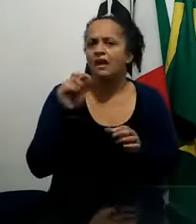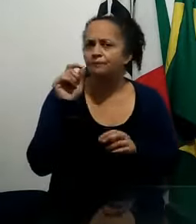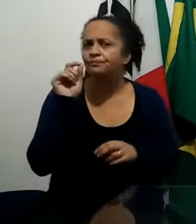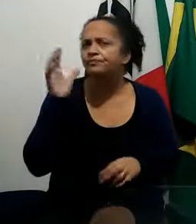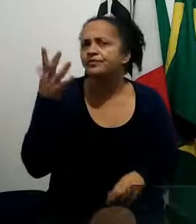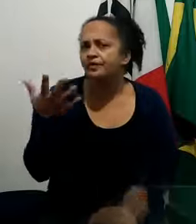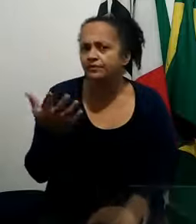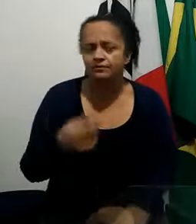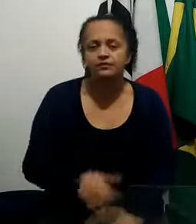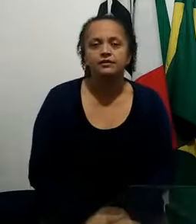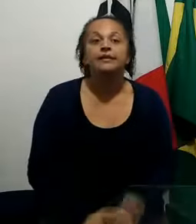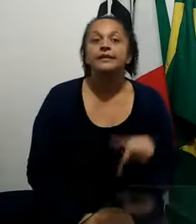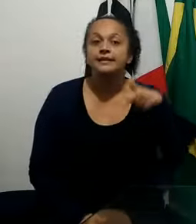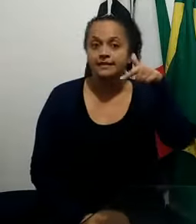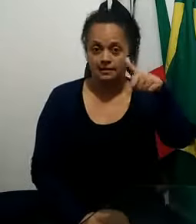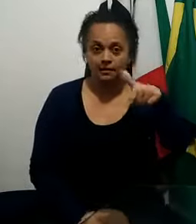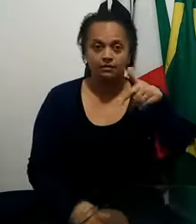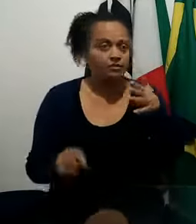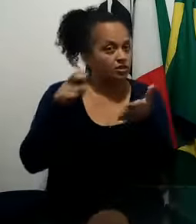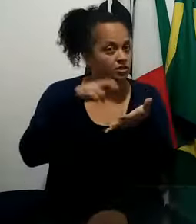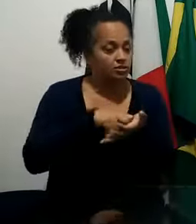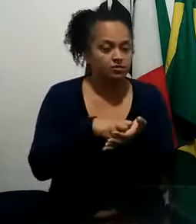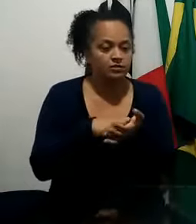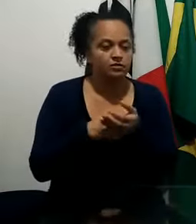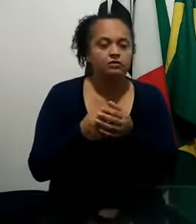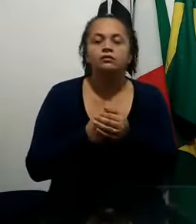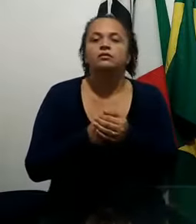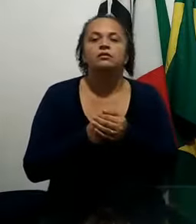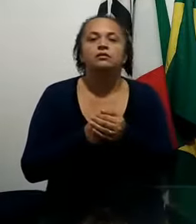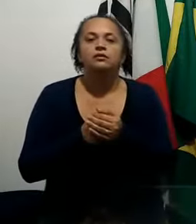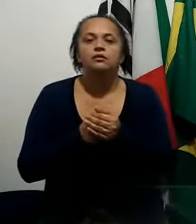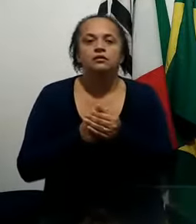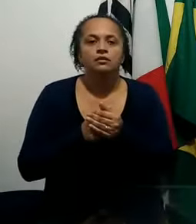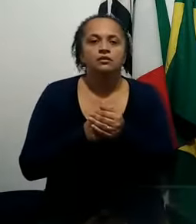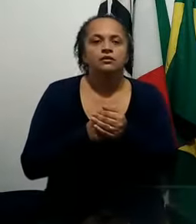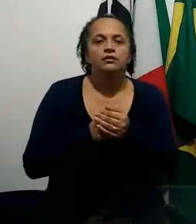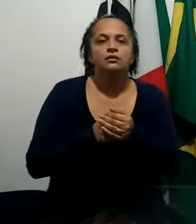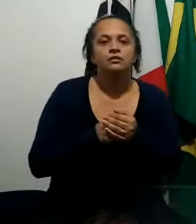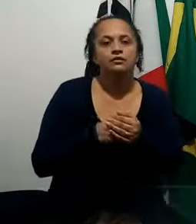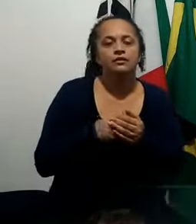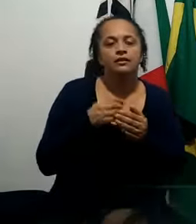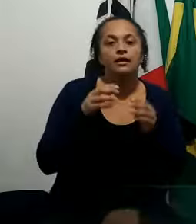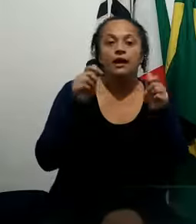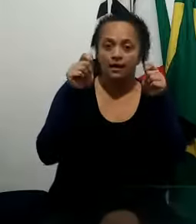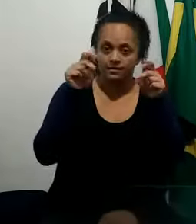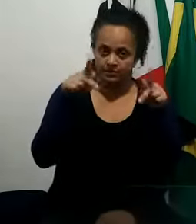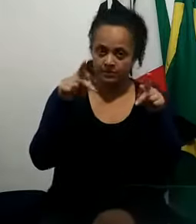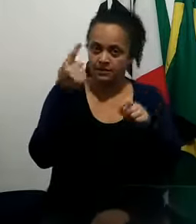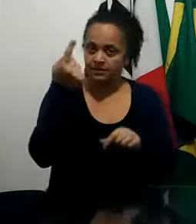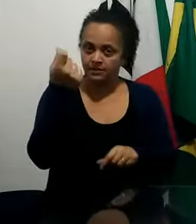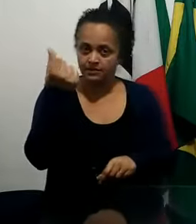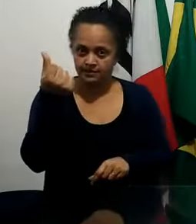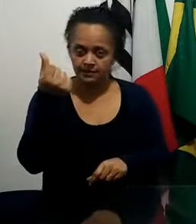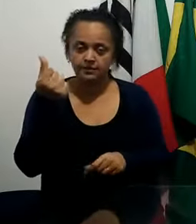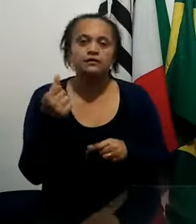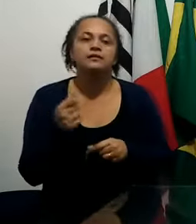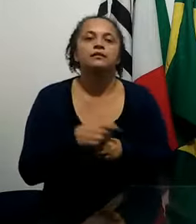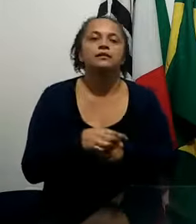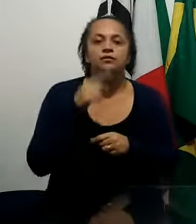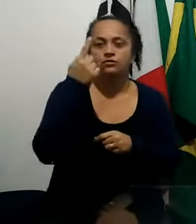sétima taça, Apocalipse 16, do 17 ao 21. É uma